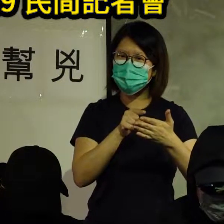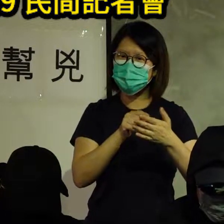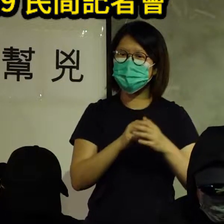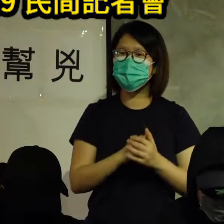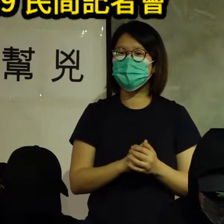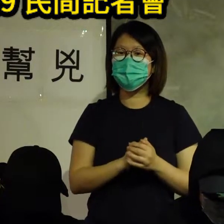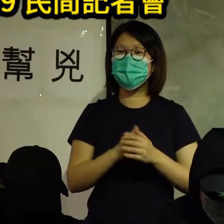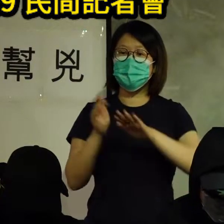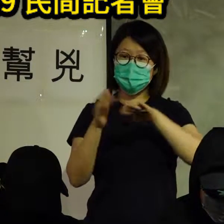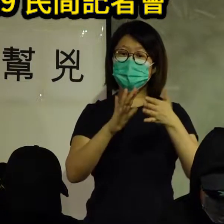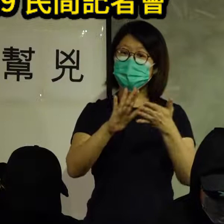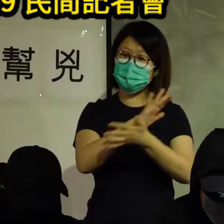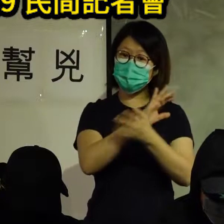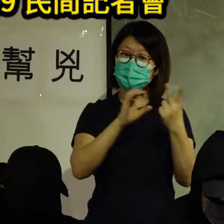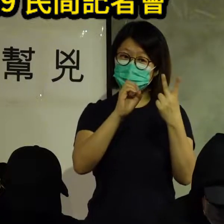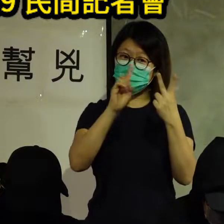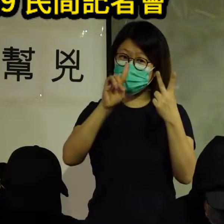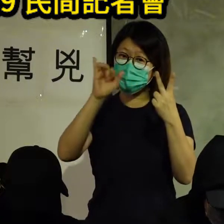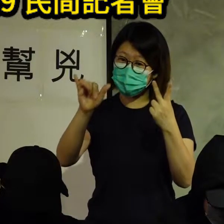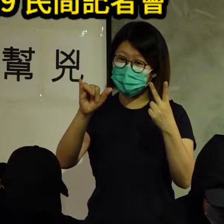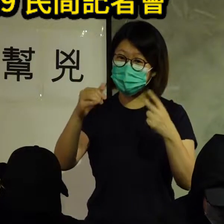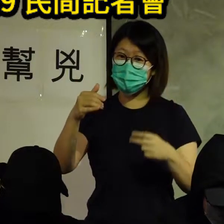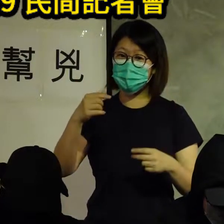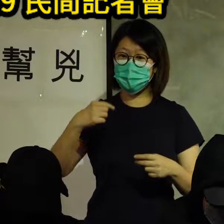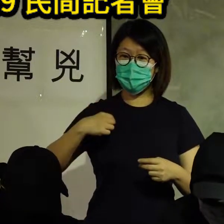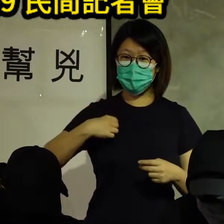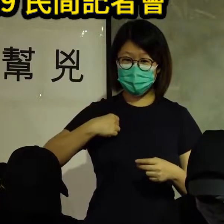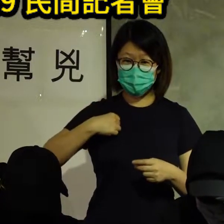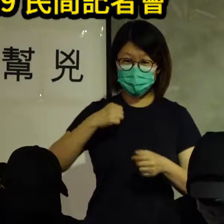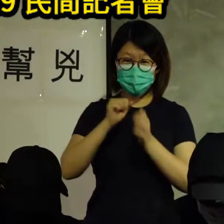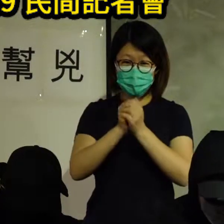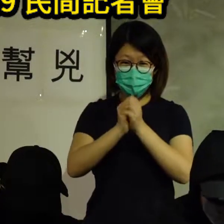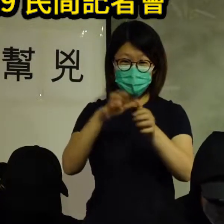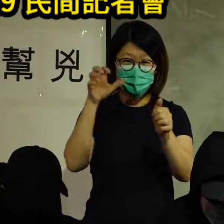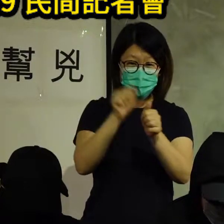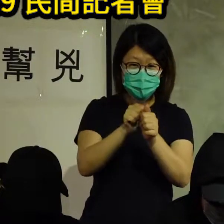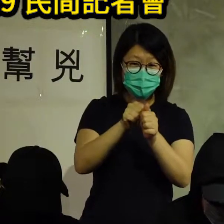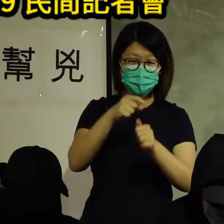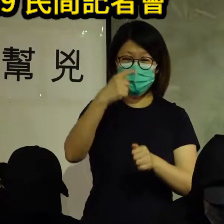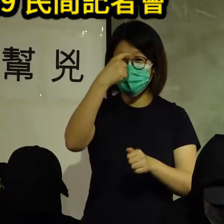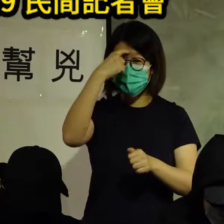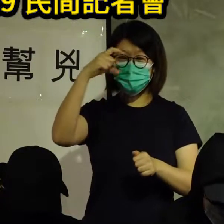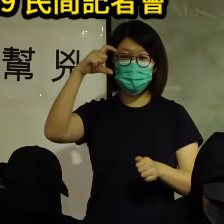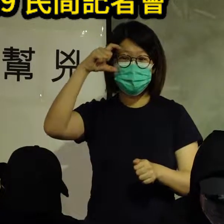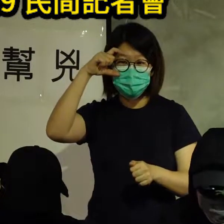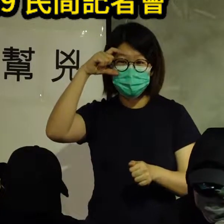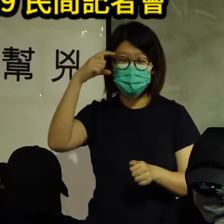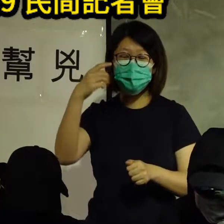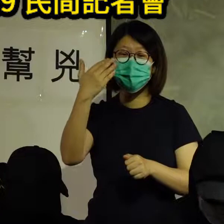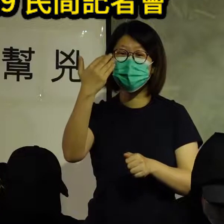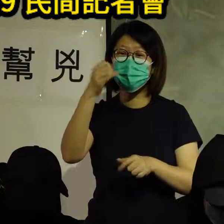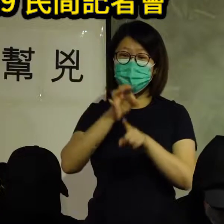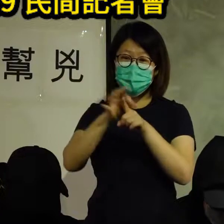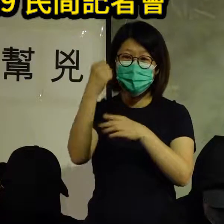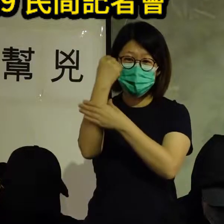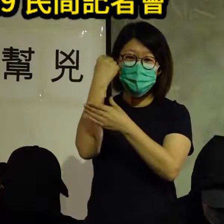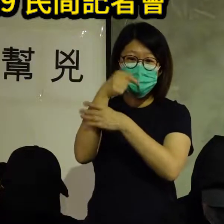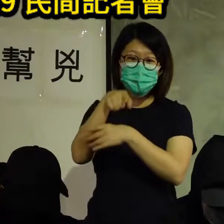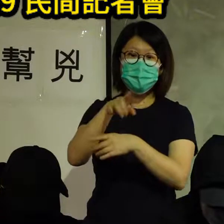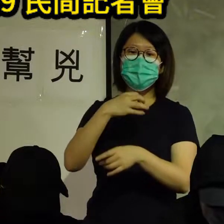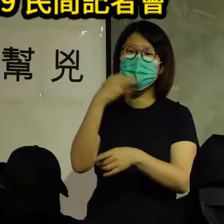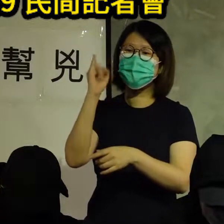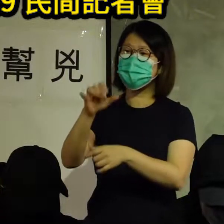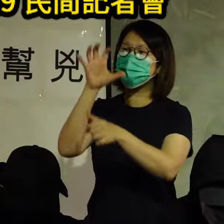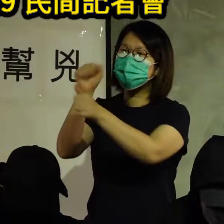次起訴梁天琦和一眾二士其後又以社團條例禁止香港民族黨運